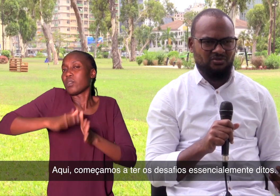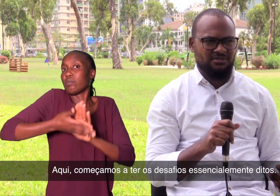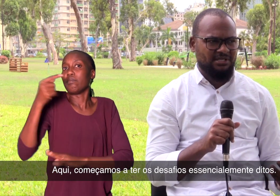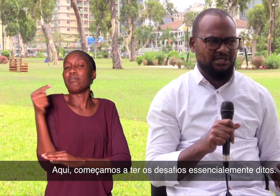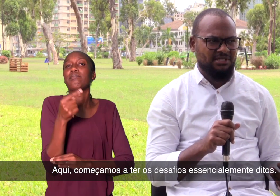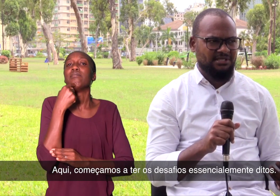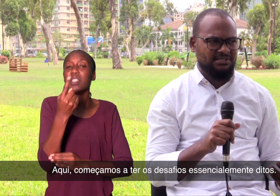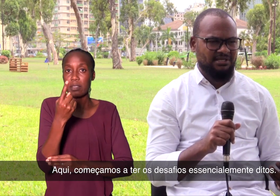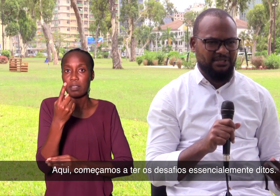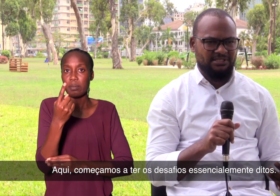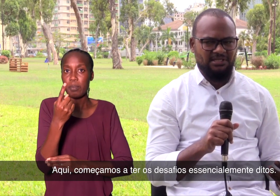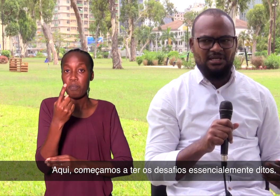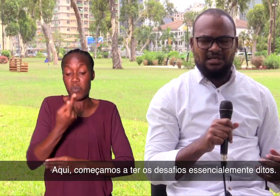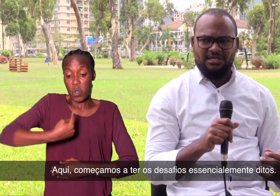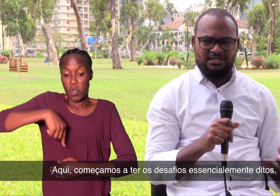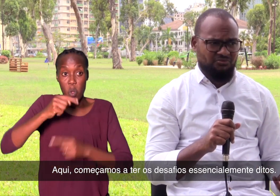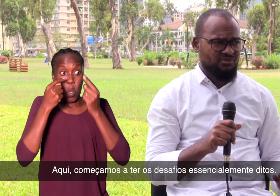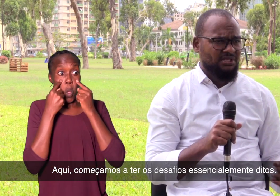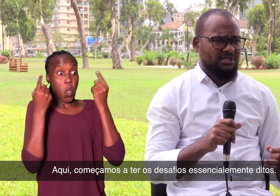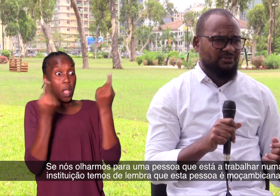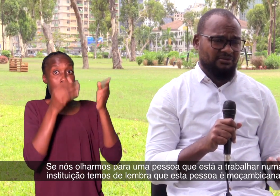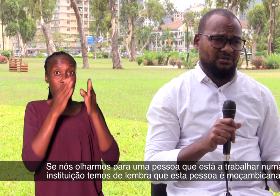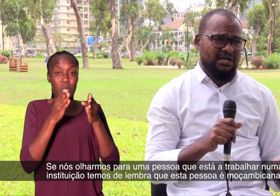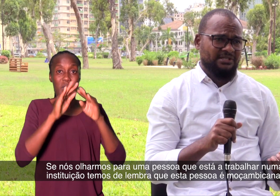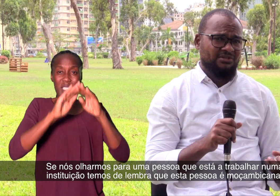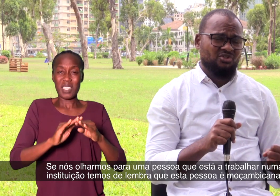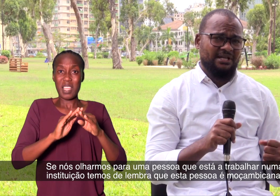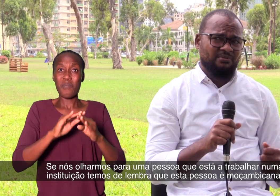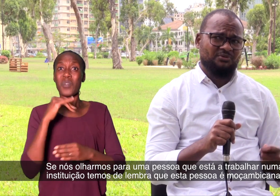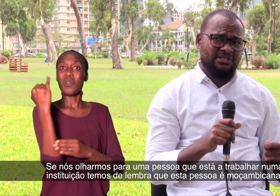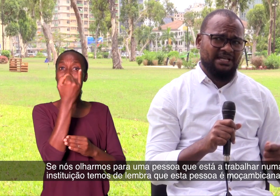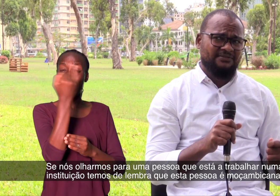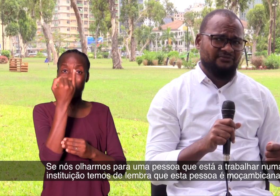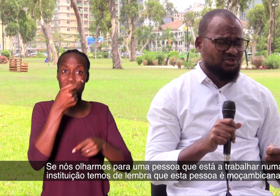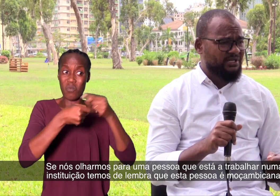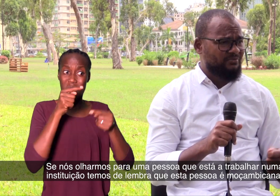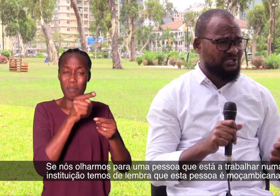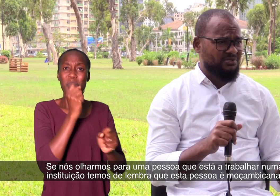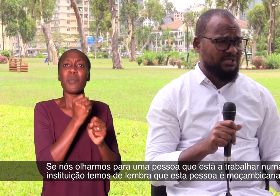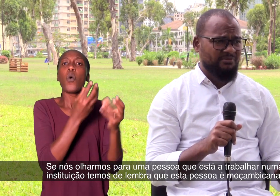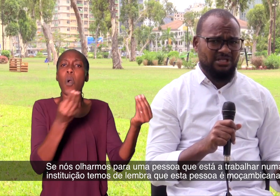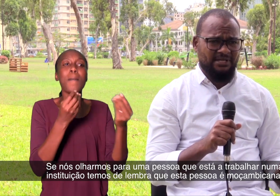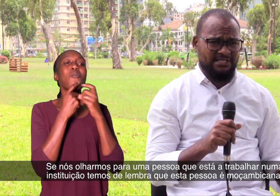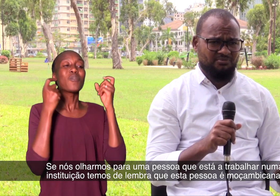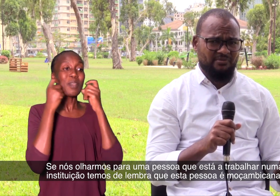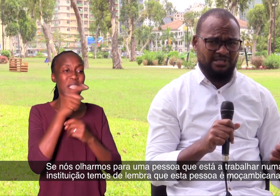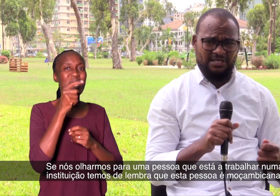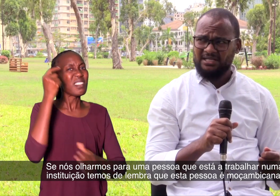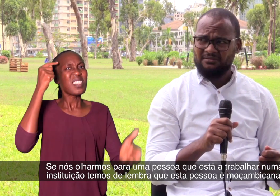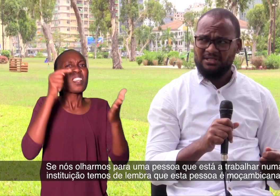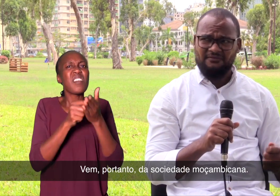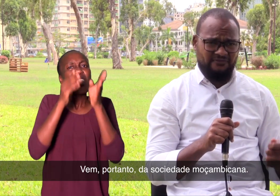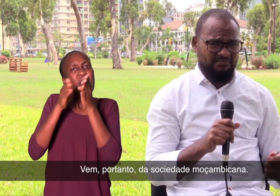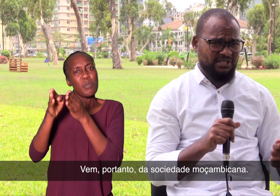desafios, essencialmente, ditos. Portanto, se nós olhamos para a pessoa que está funcionando em uma instituição, temos que lembrar que esta pessoa é